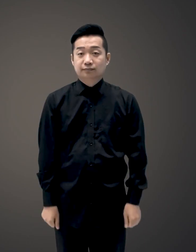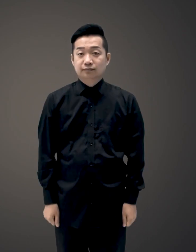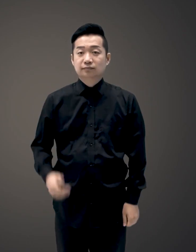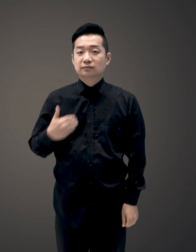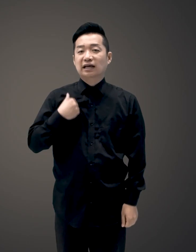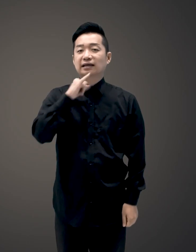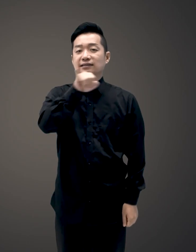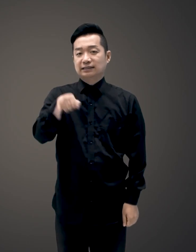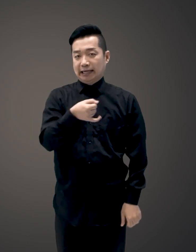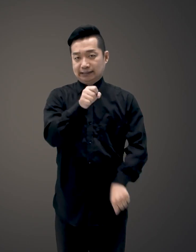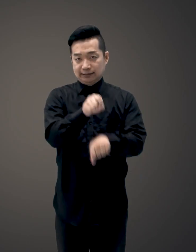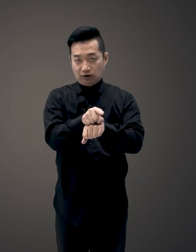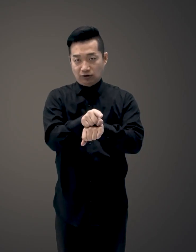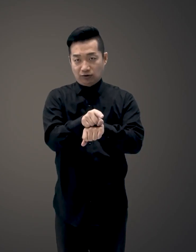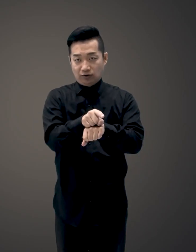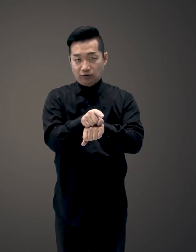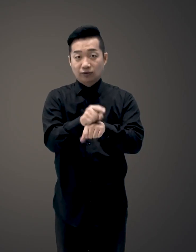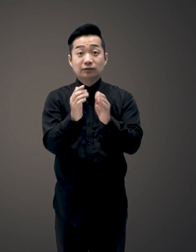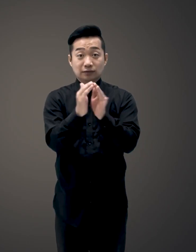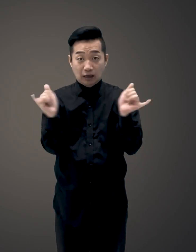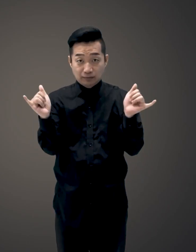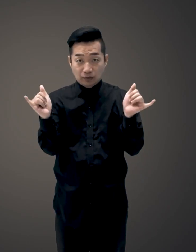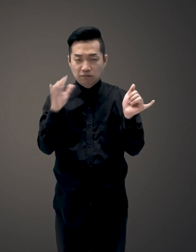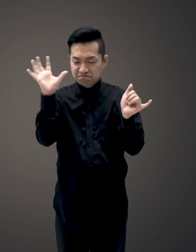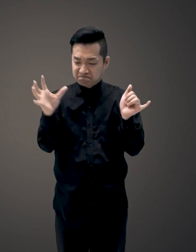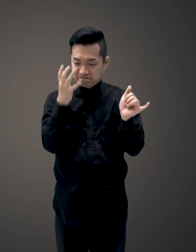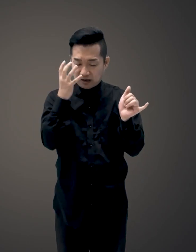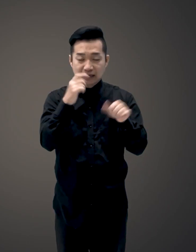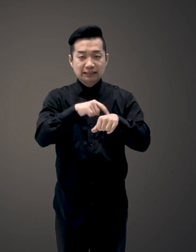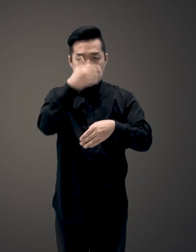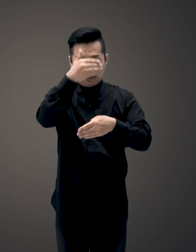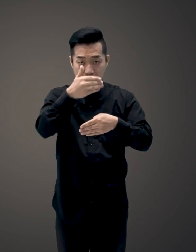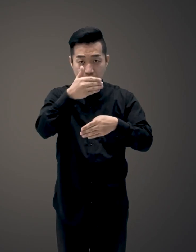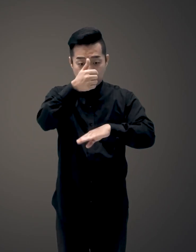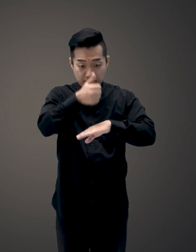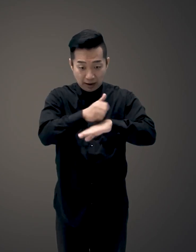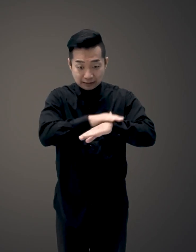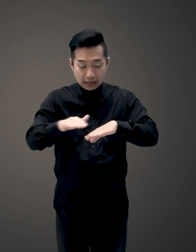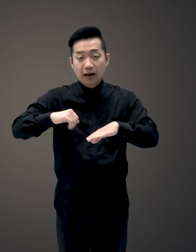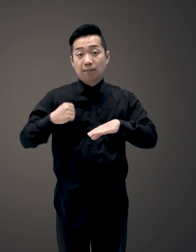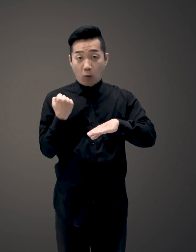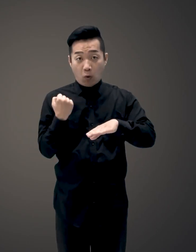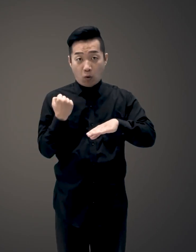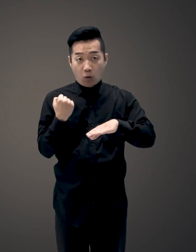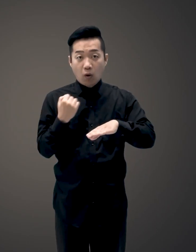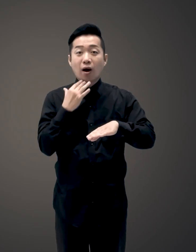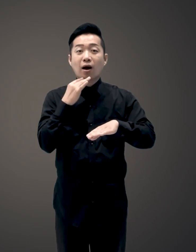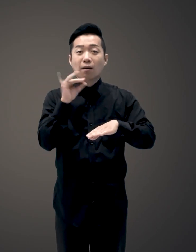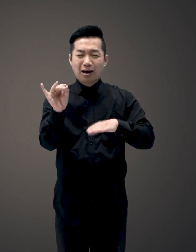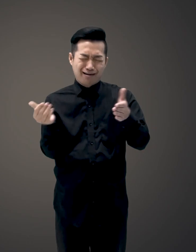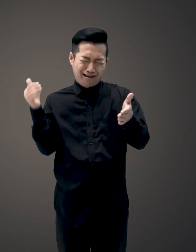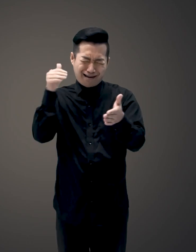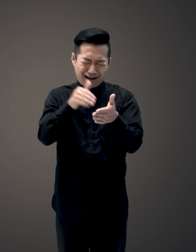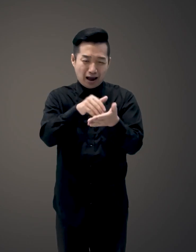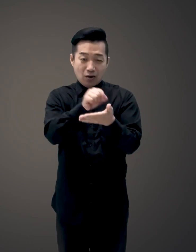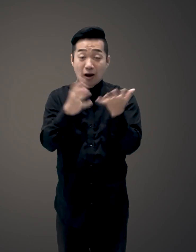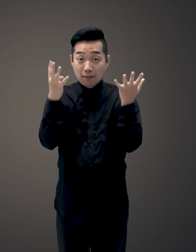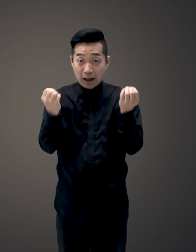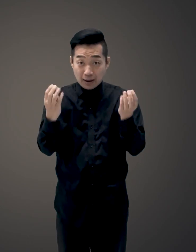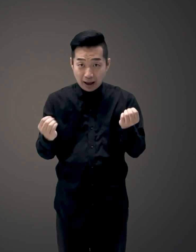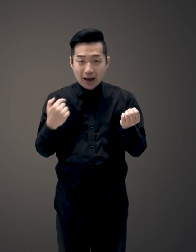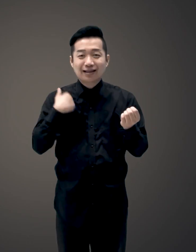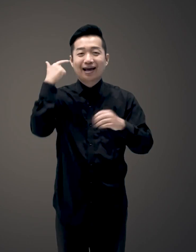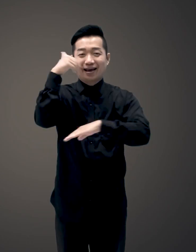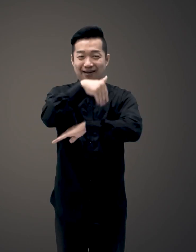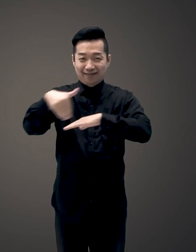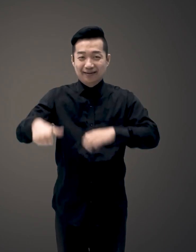있어서만큼은 J형 인간으로 거듭나서 마감도 잘 지키고 100살까지 소설을 많이 쓰는 것이